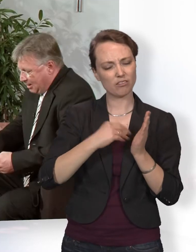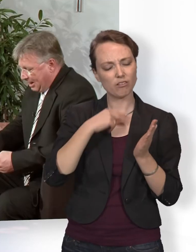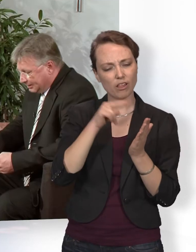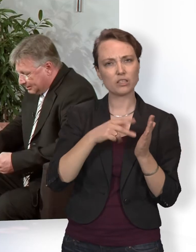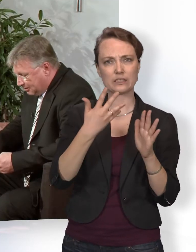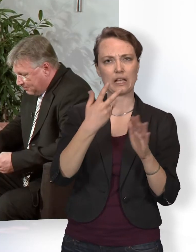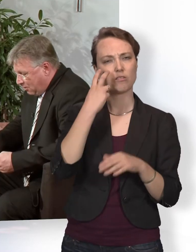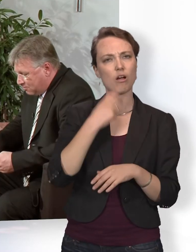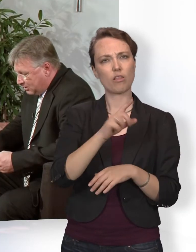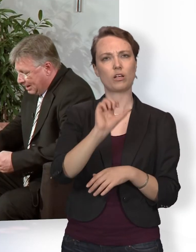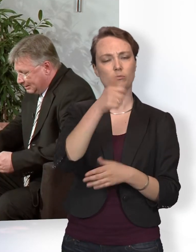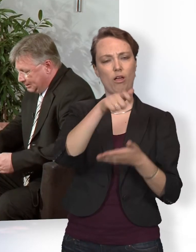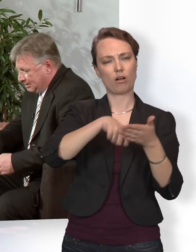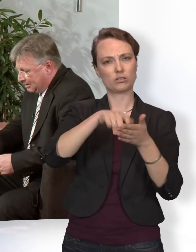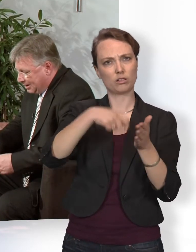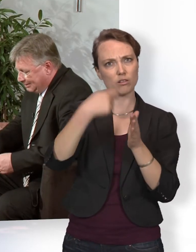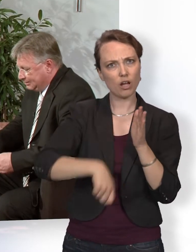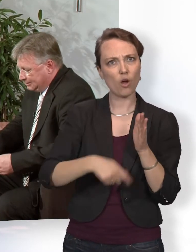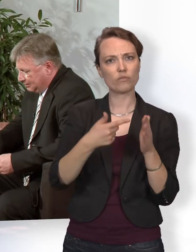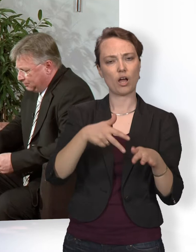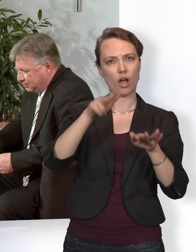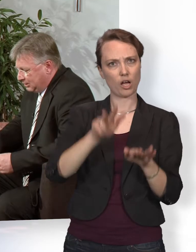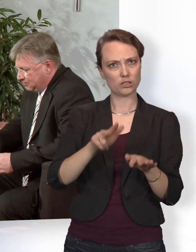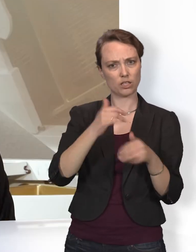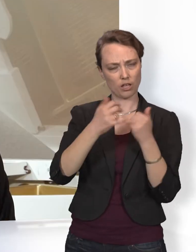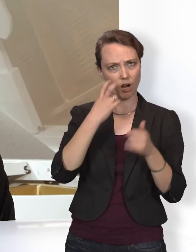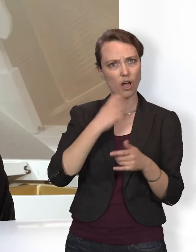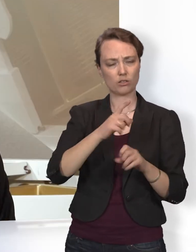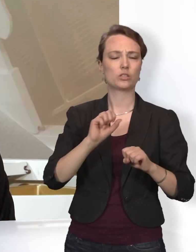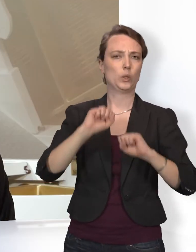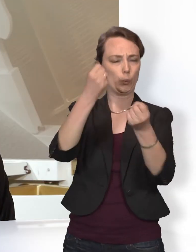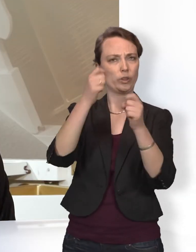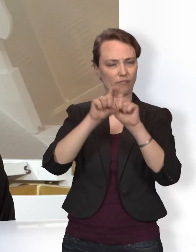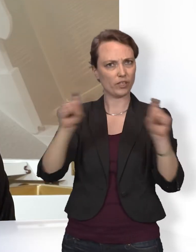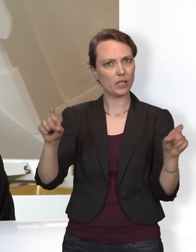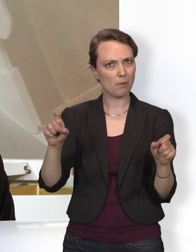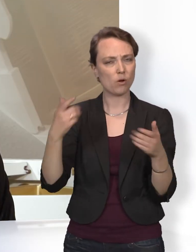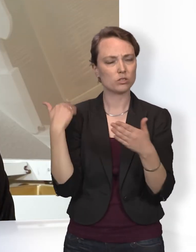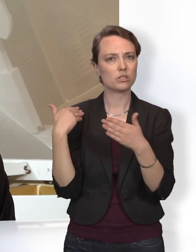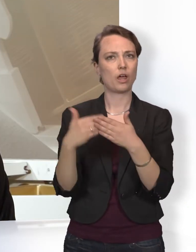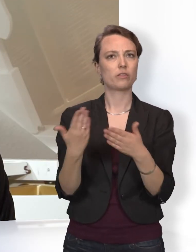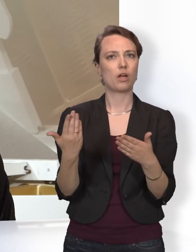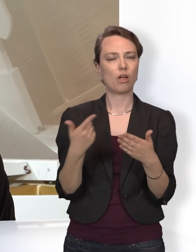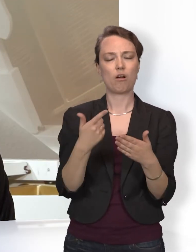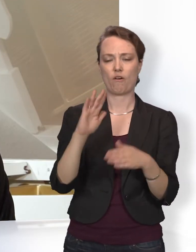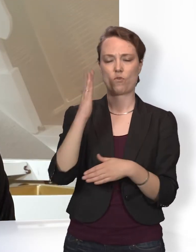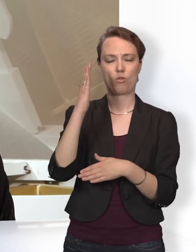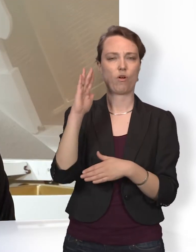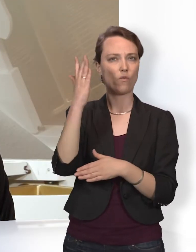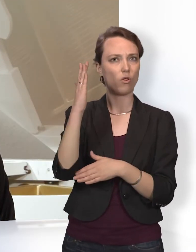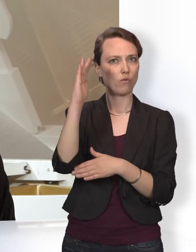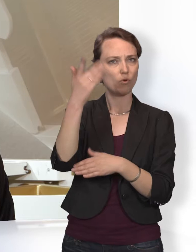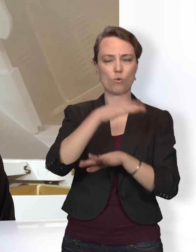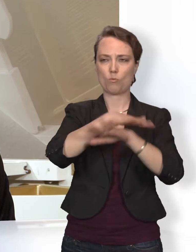Mal Aktien erworben. Mit 18 Jahren hatten Sie Ihr Unternehmen gegründet. Und seitdem sind Sie eigentlich auf Erfolgskurs,